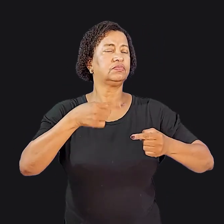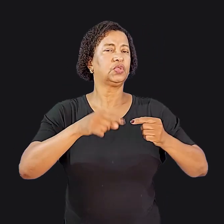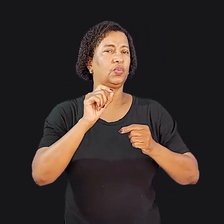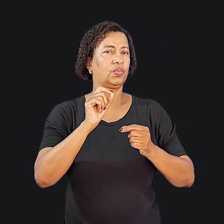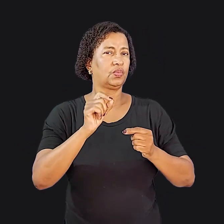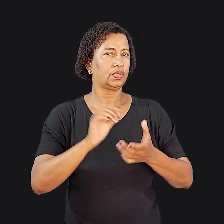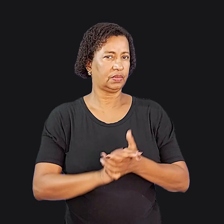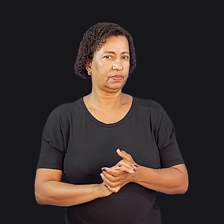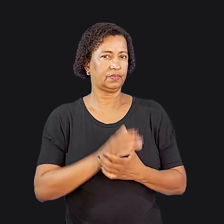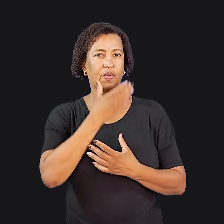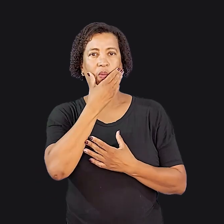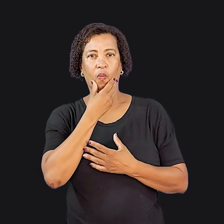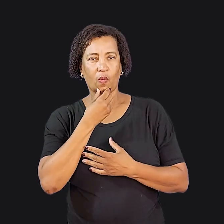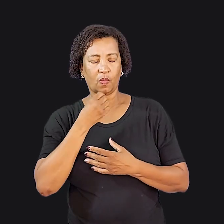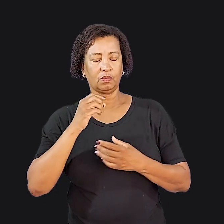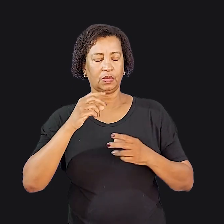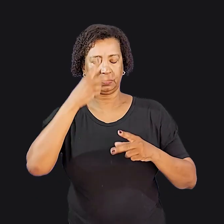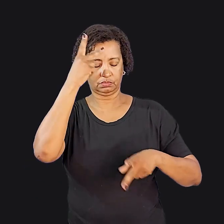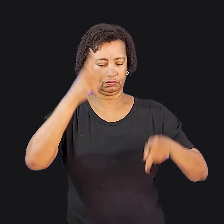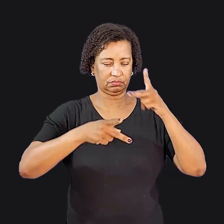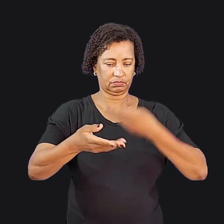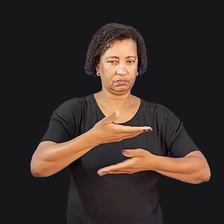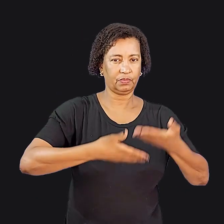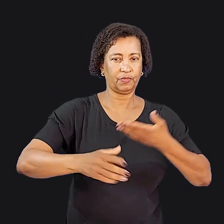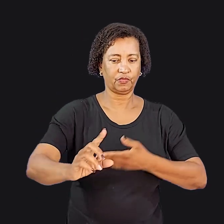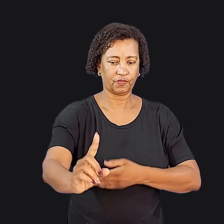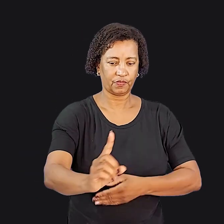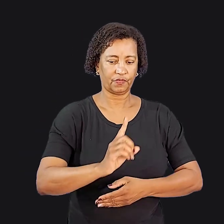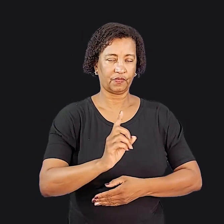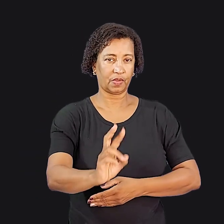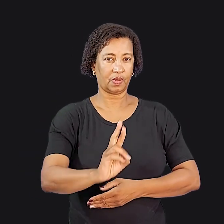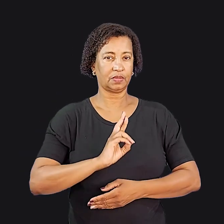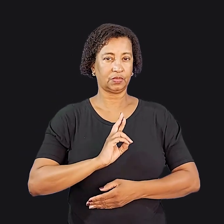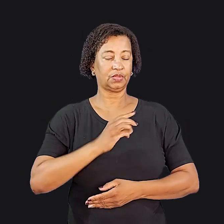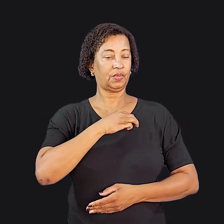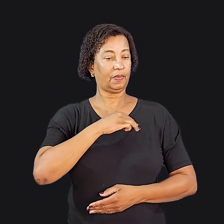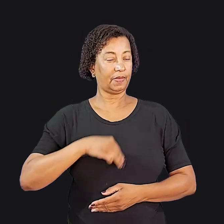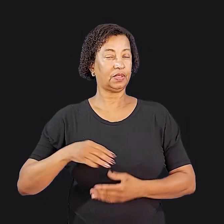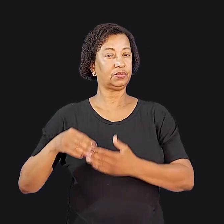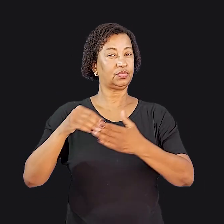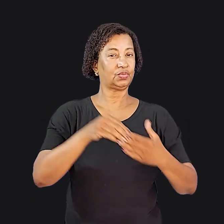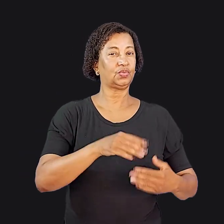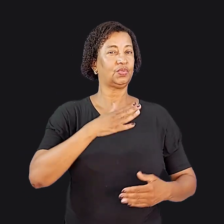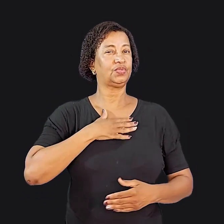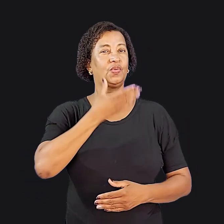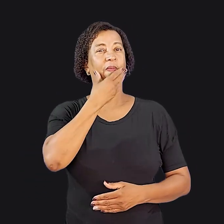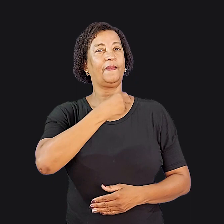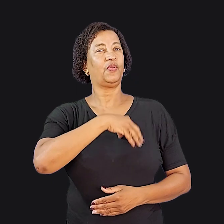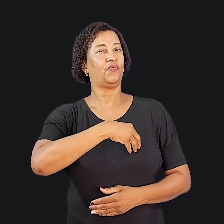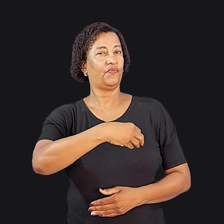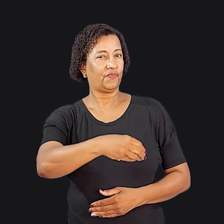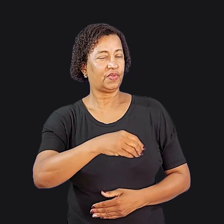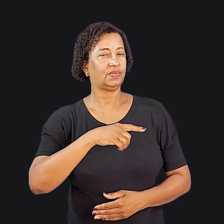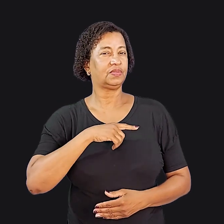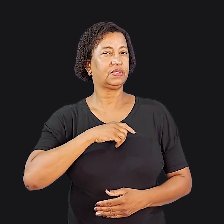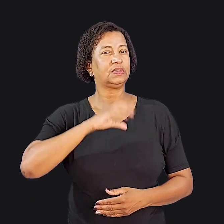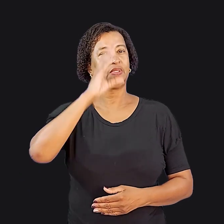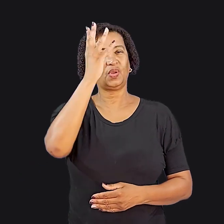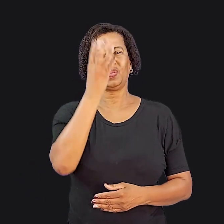discutindo?" Um homem no meio da multidão respondeu: "Mestre, eu te trouxe o meu filho que está com um espírito que o impede de